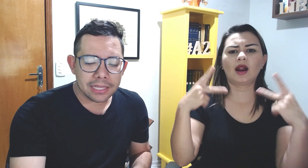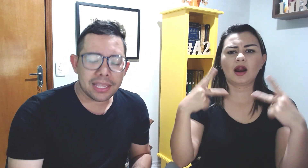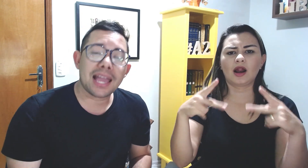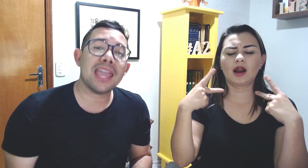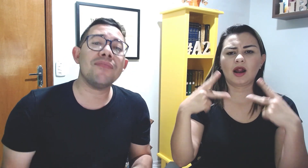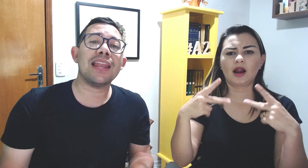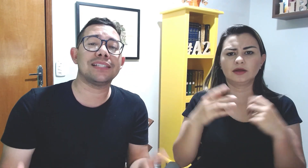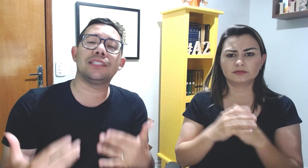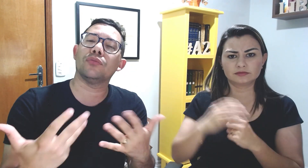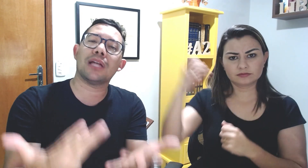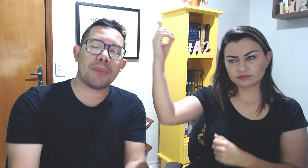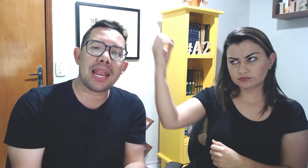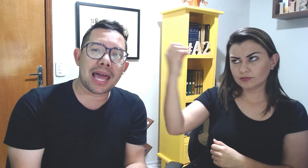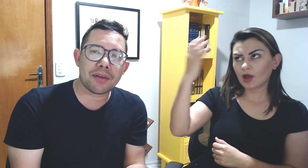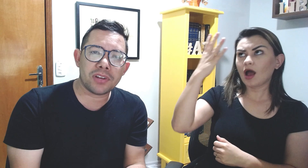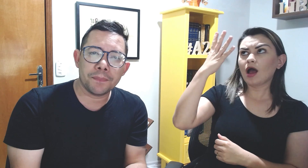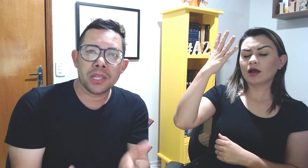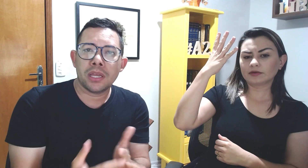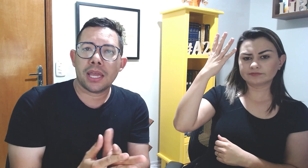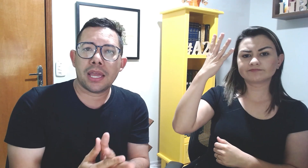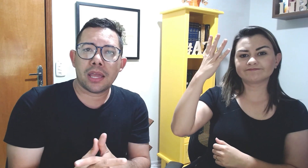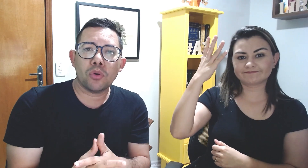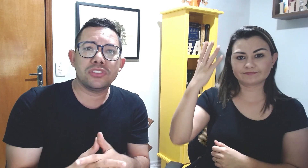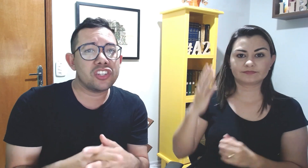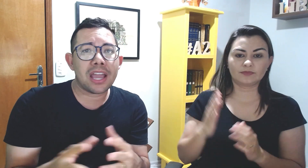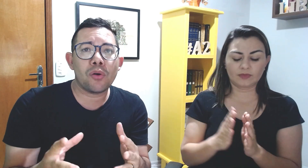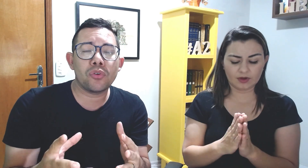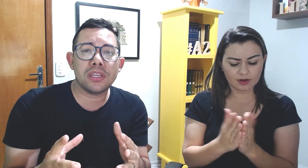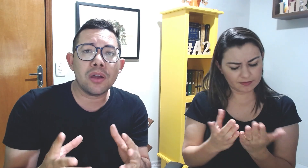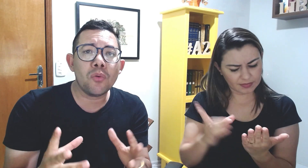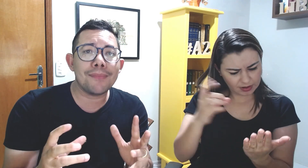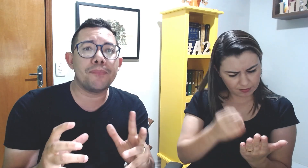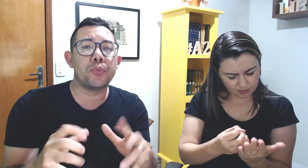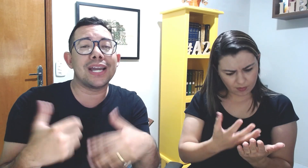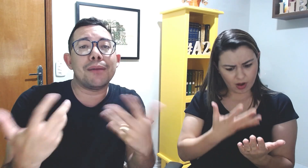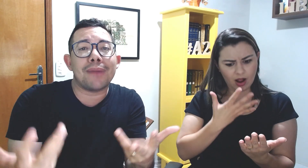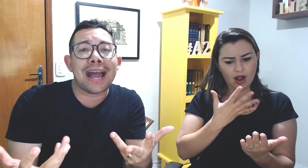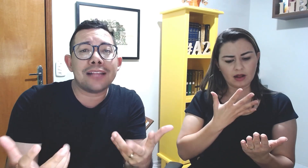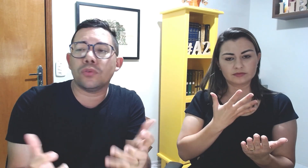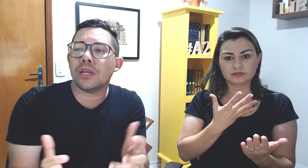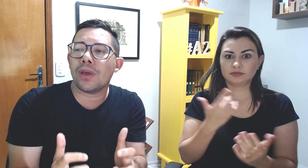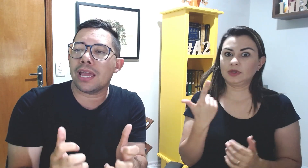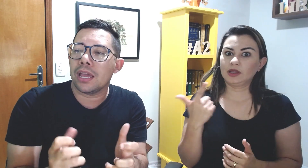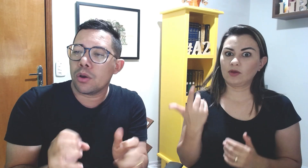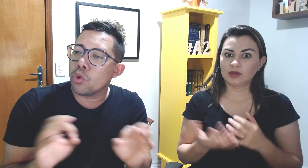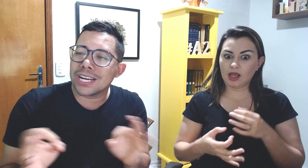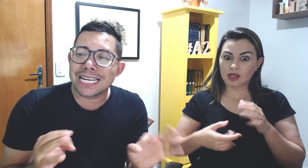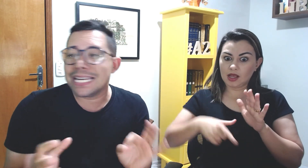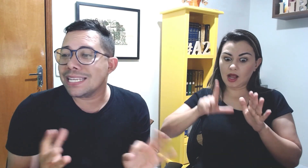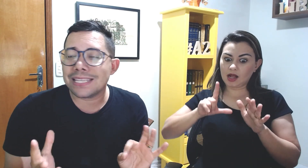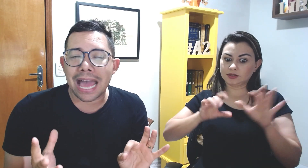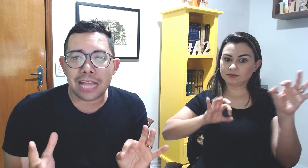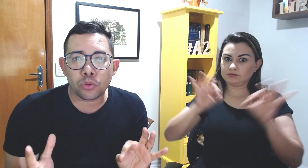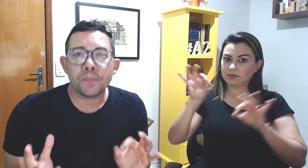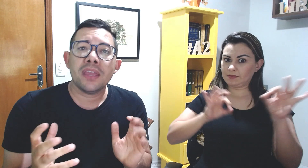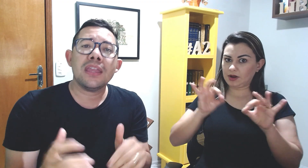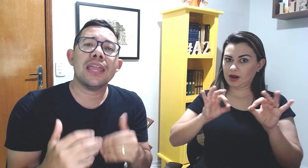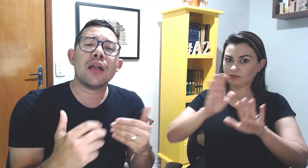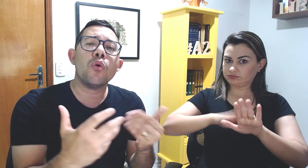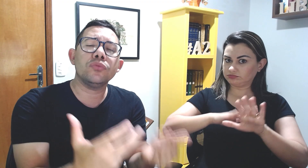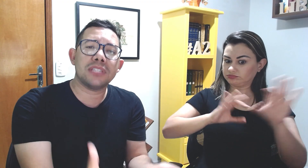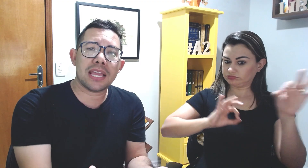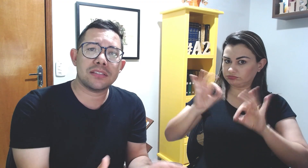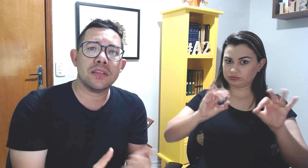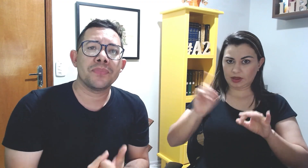em que tem a revelação da palavra, ou seja, é algo que não é programado, não é organizado, e